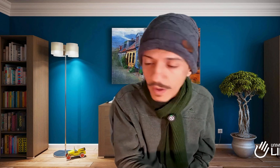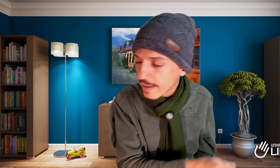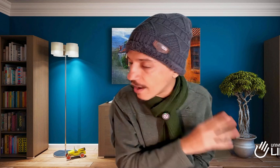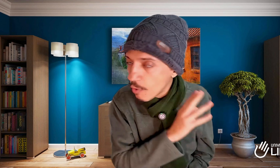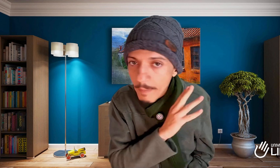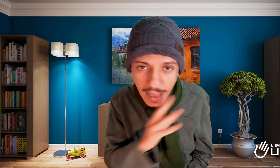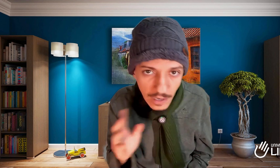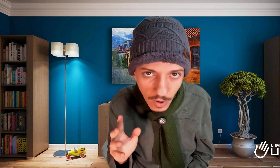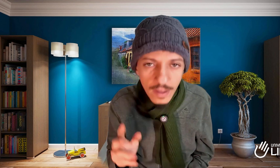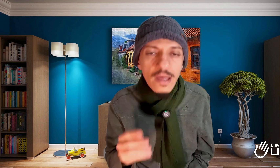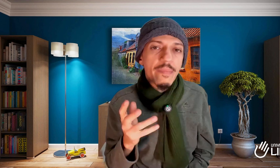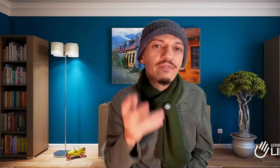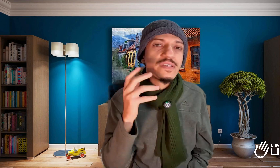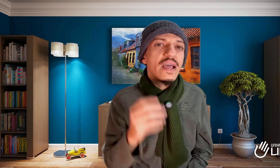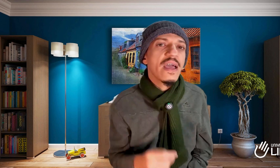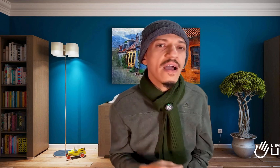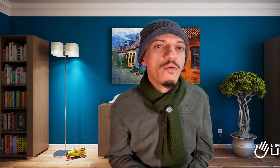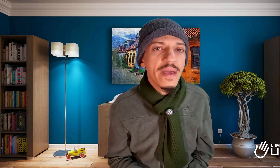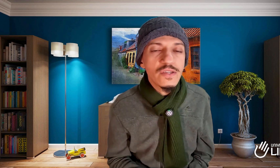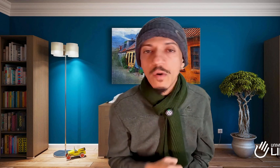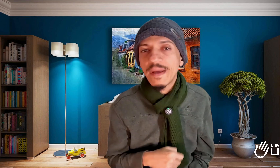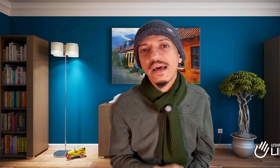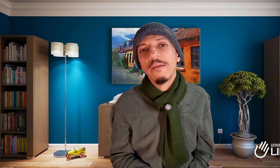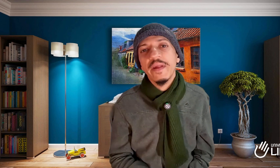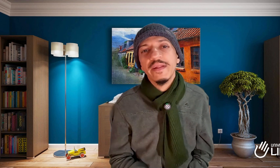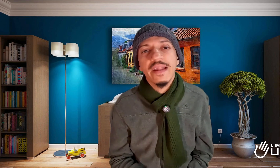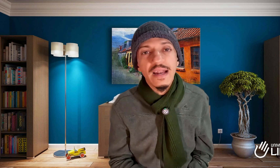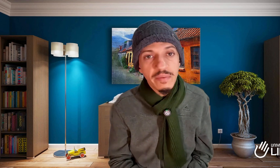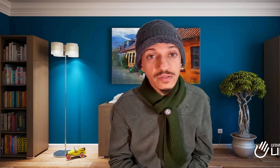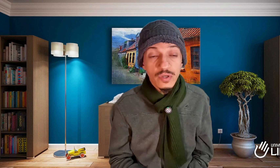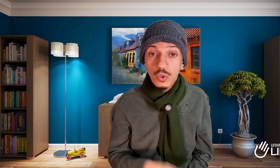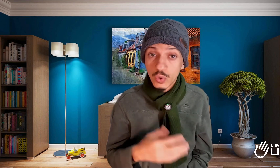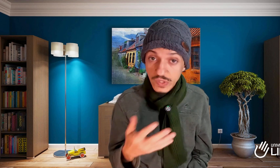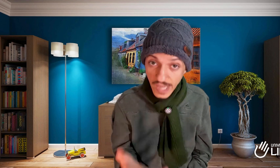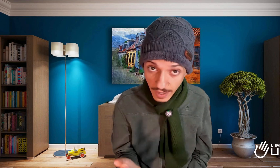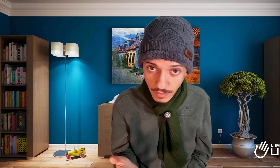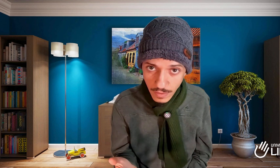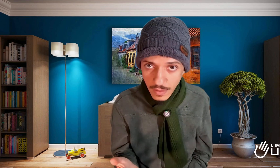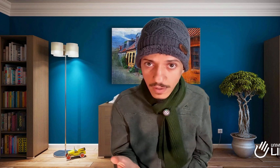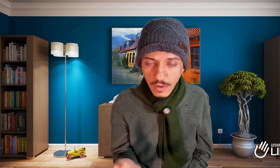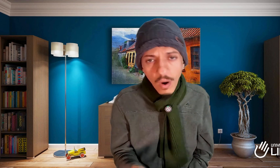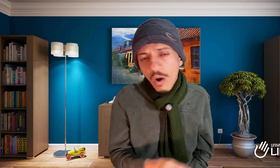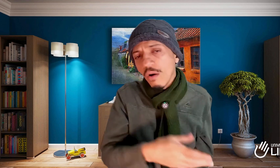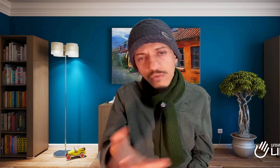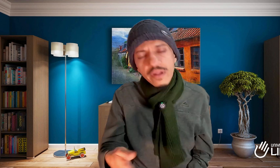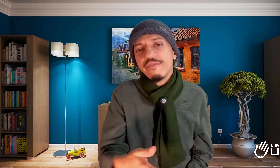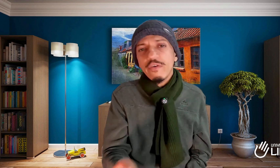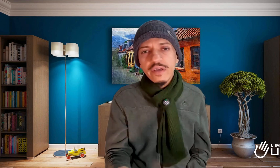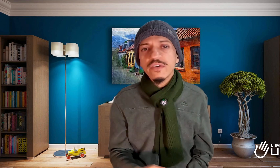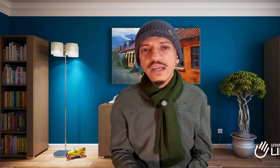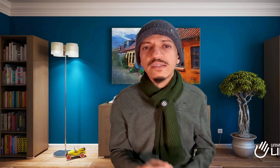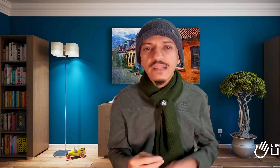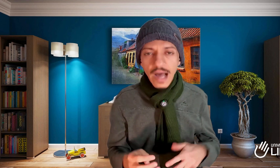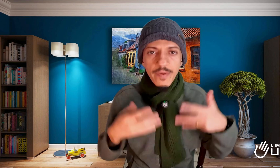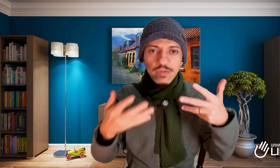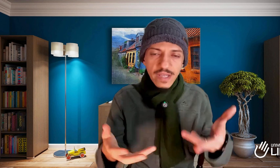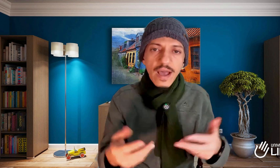o melhor para você realmente começar a aprender a Libras do zero ou do nível que você está para você